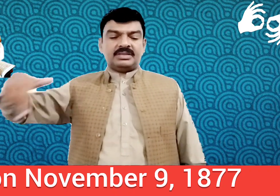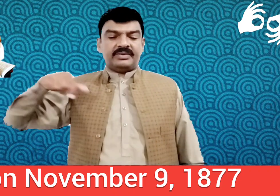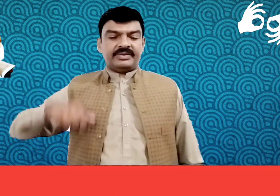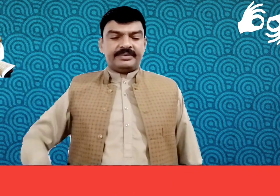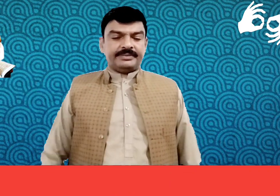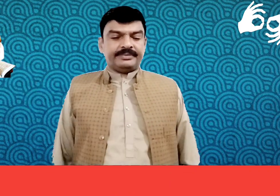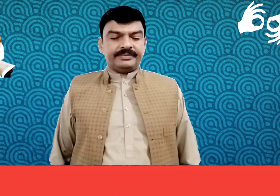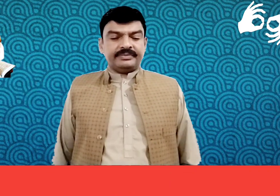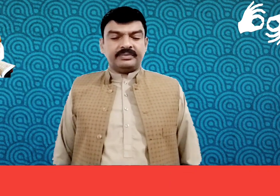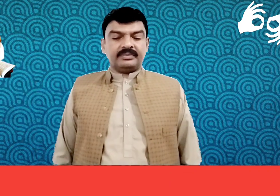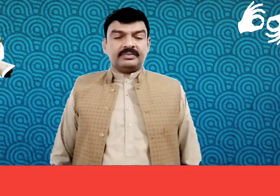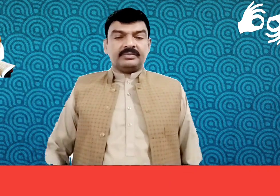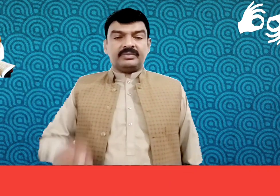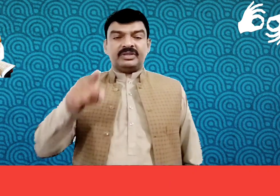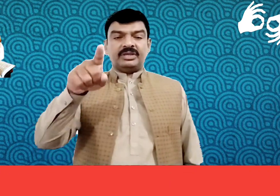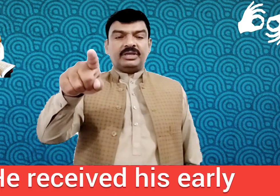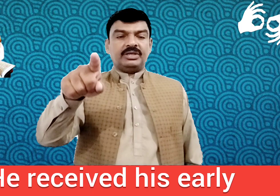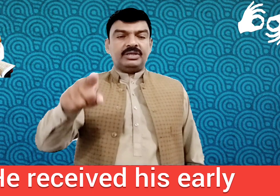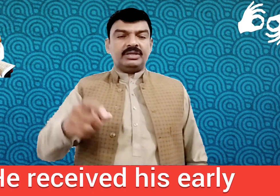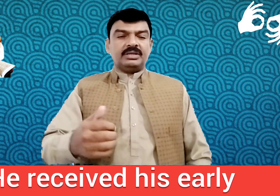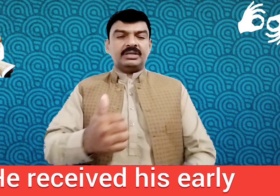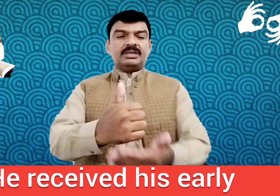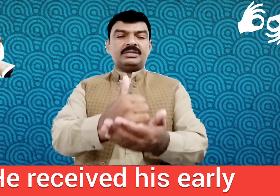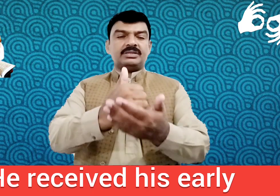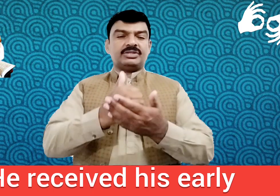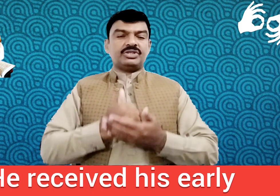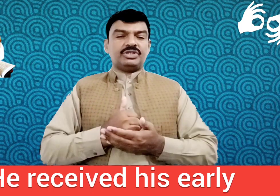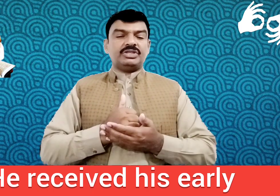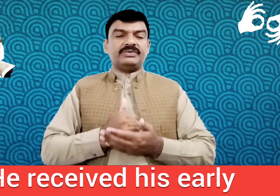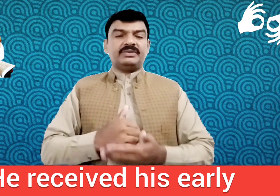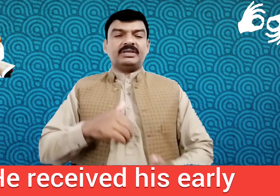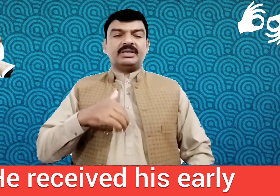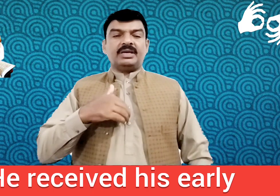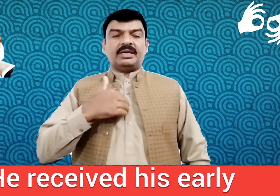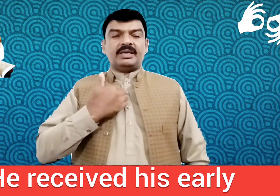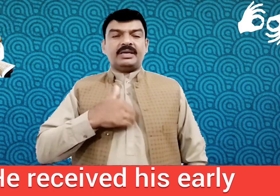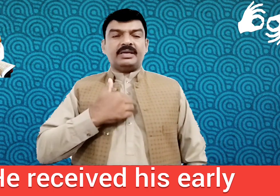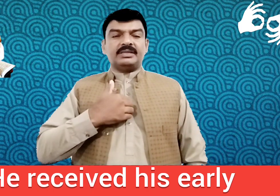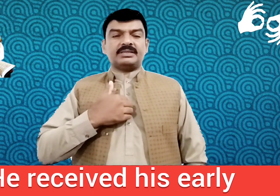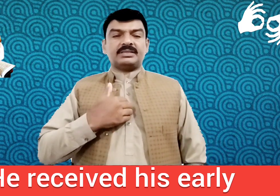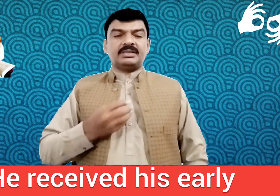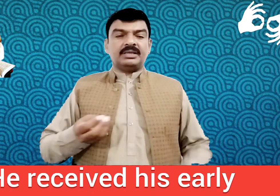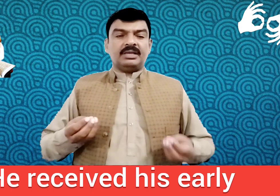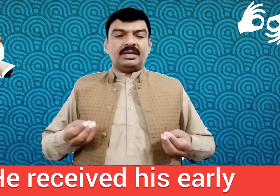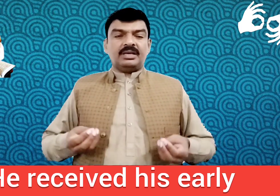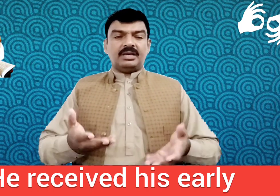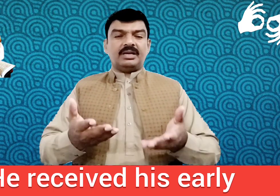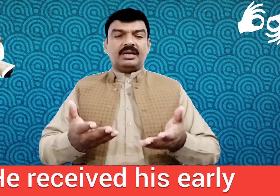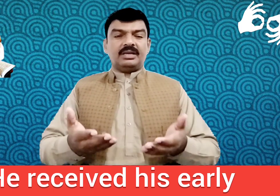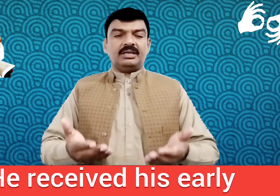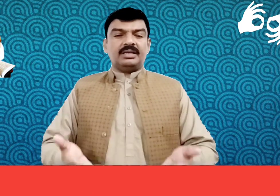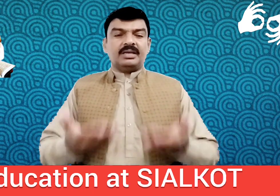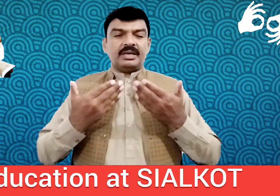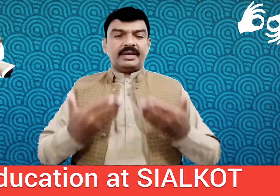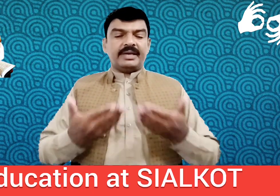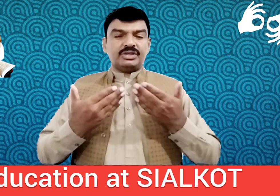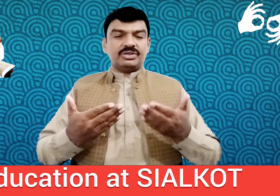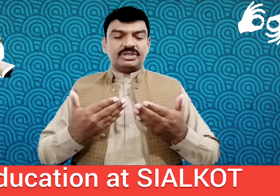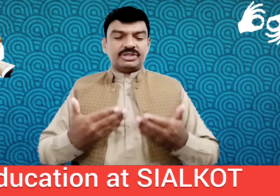1877. He received his early